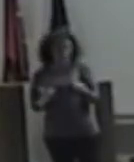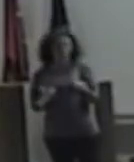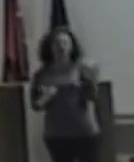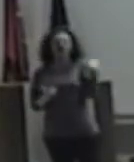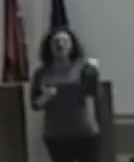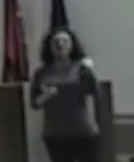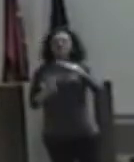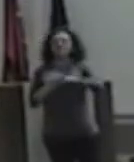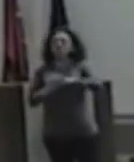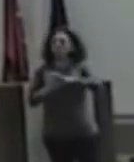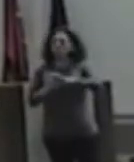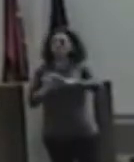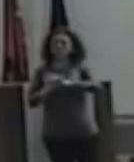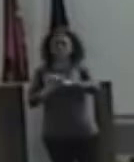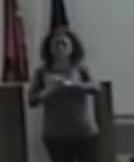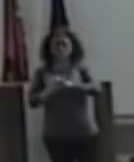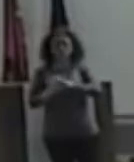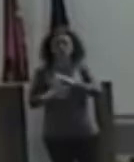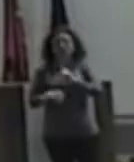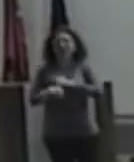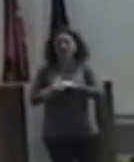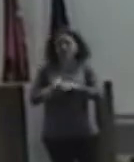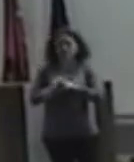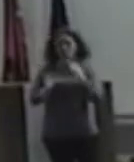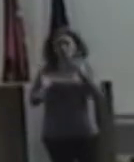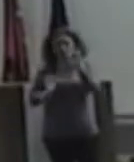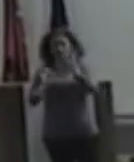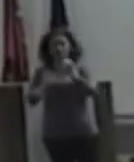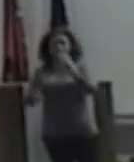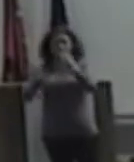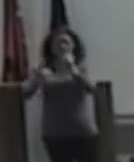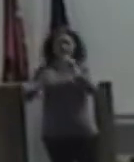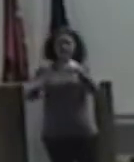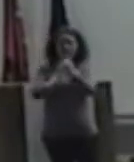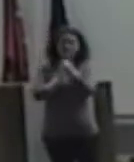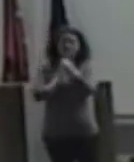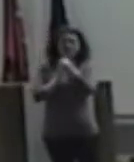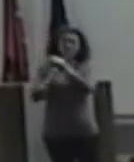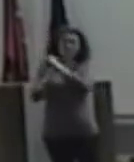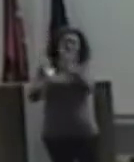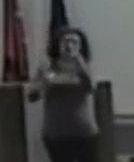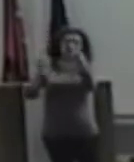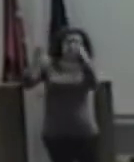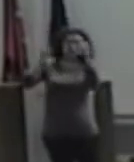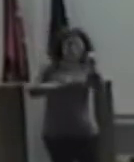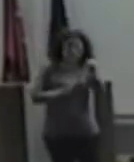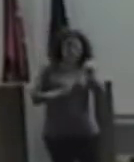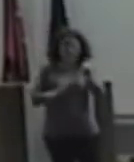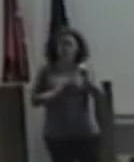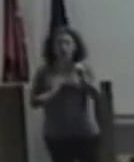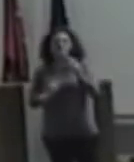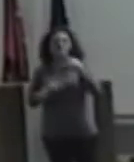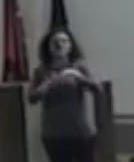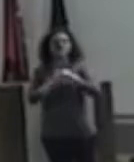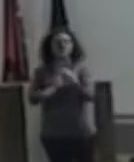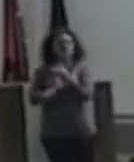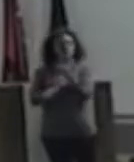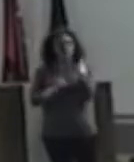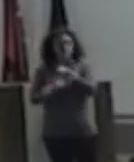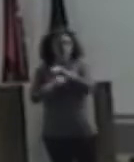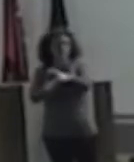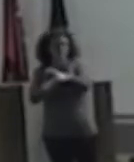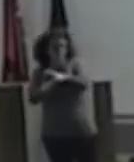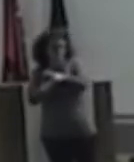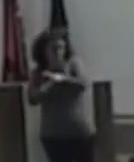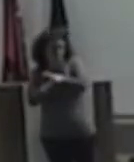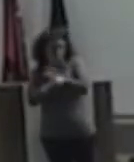de el tiempo en rango entre 70 y 180, hablábamos de cómo en ciertos sistemas había que esperar